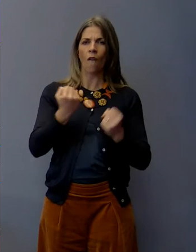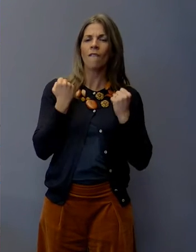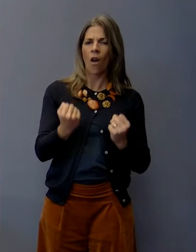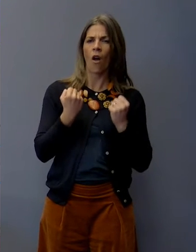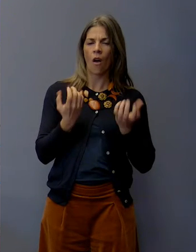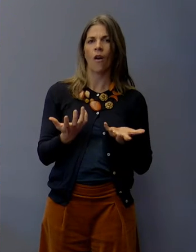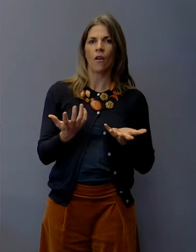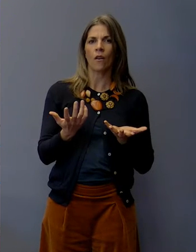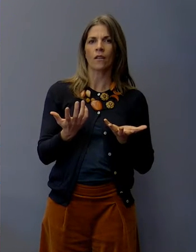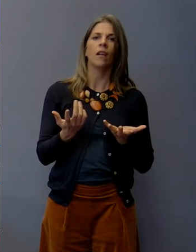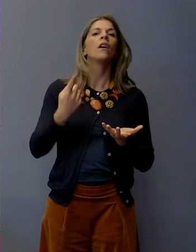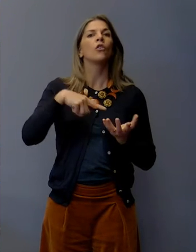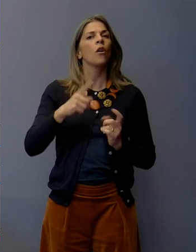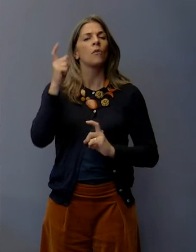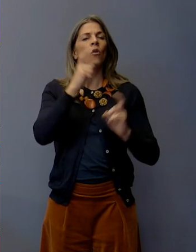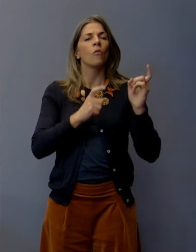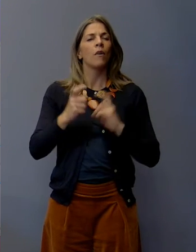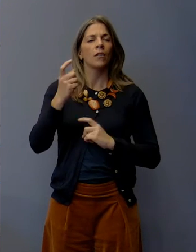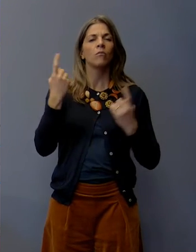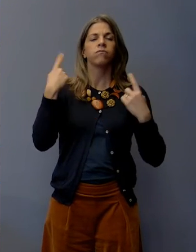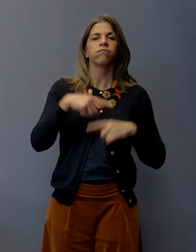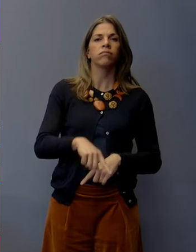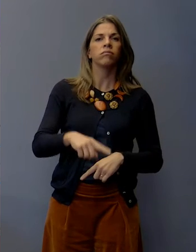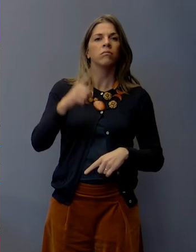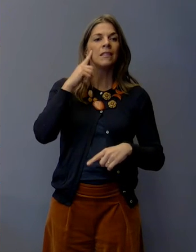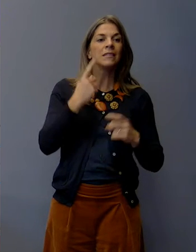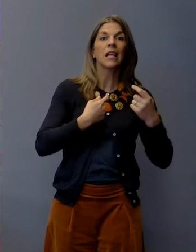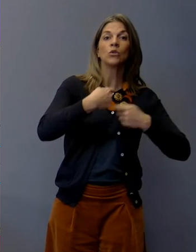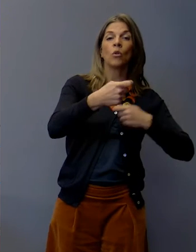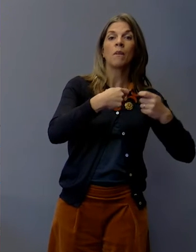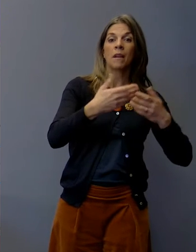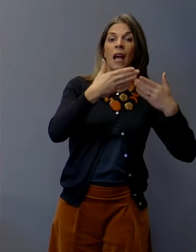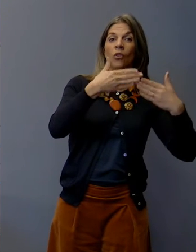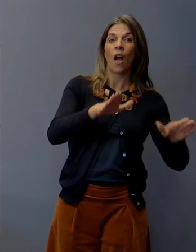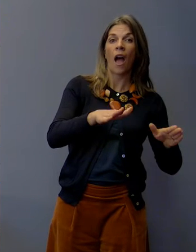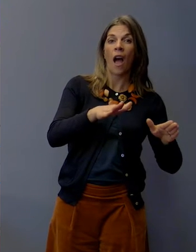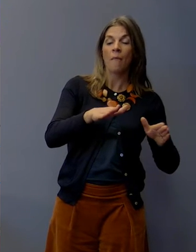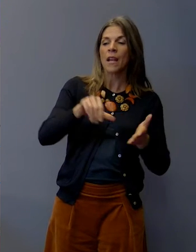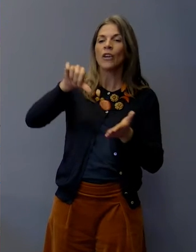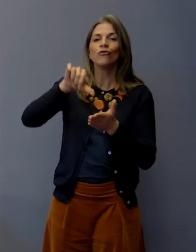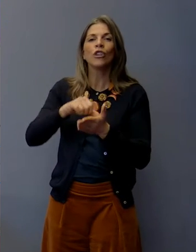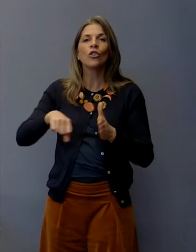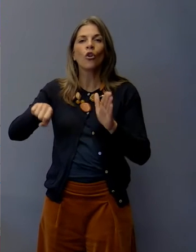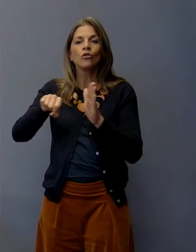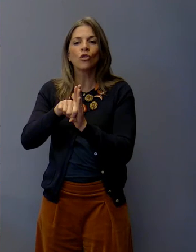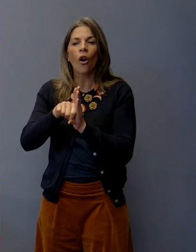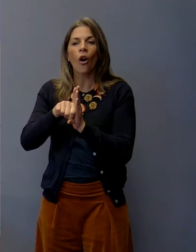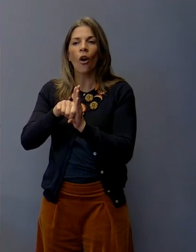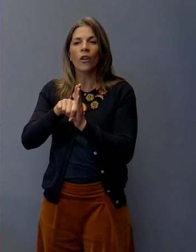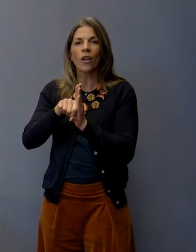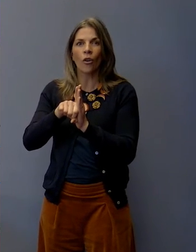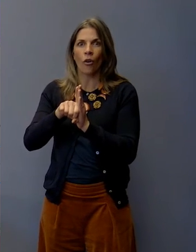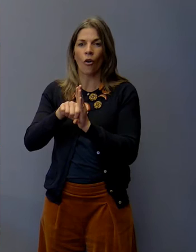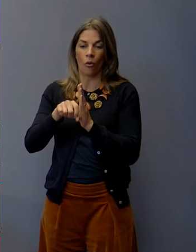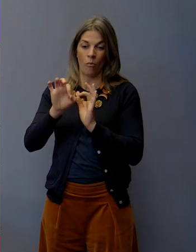noi quello che temiamo è la desertificazione dei centri storici non solo del centro storico più grande d'europa che quello di genova